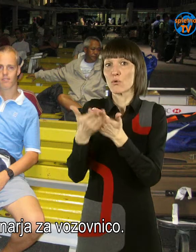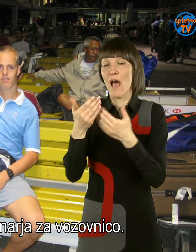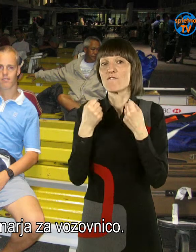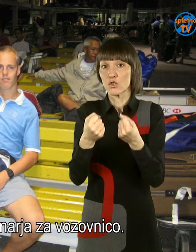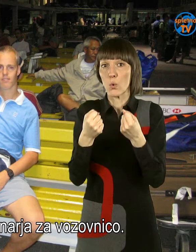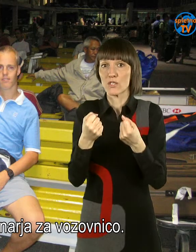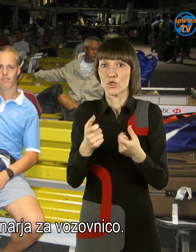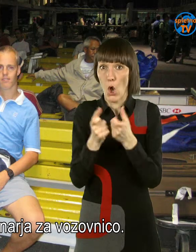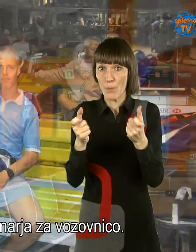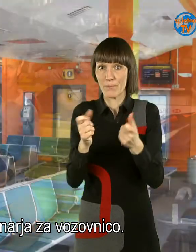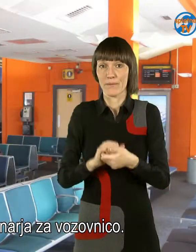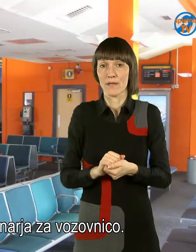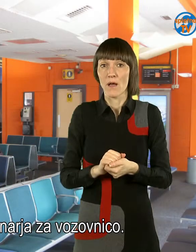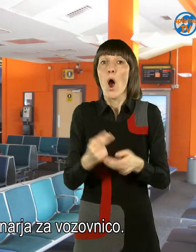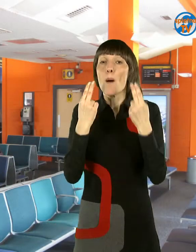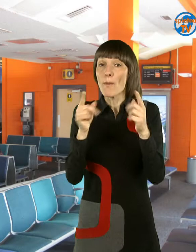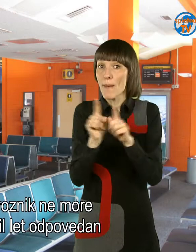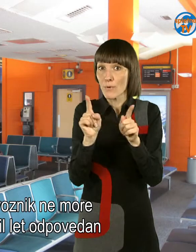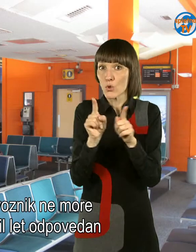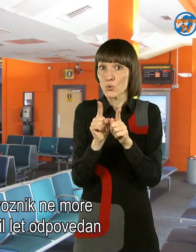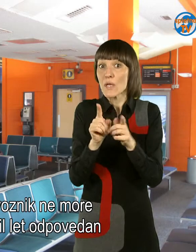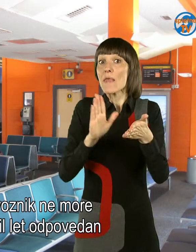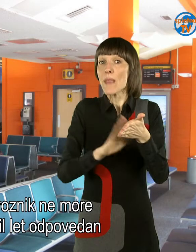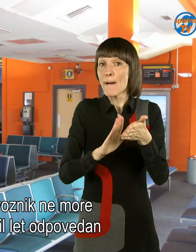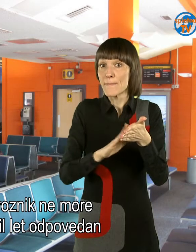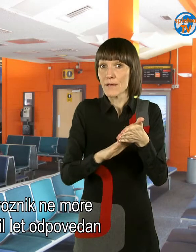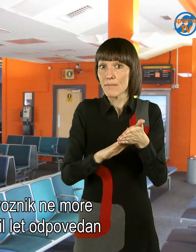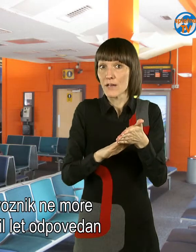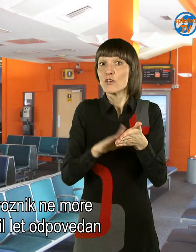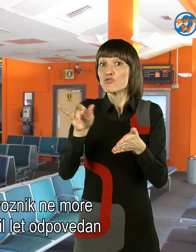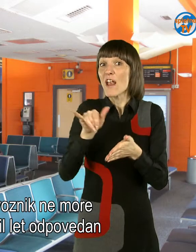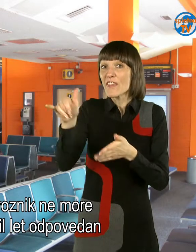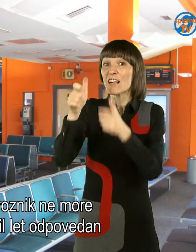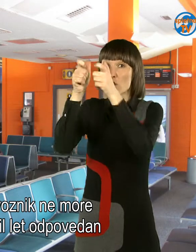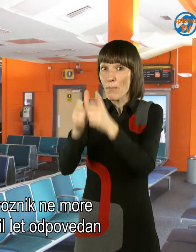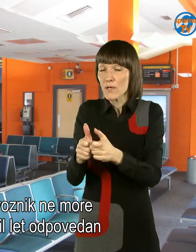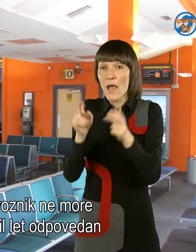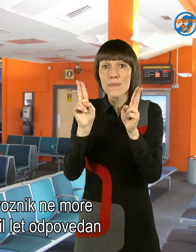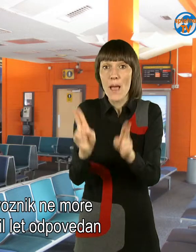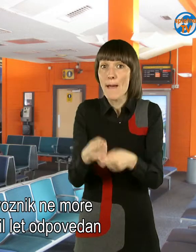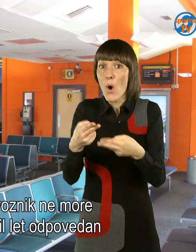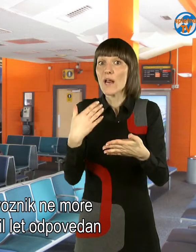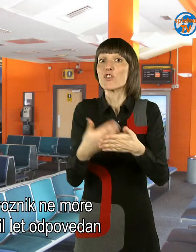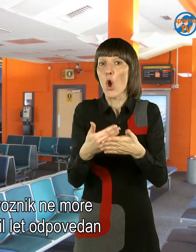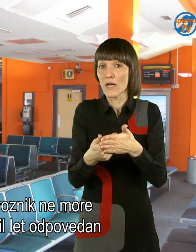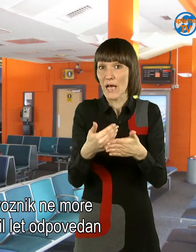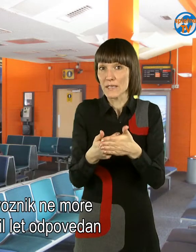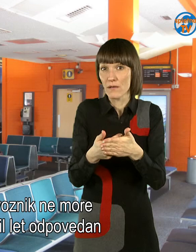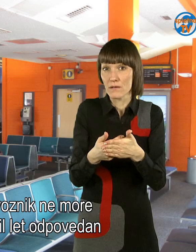denarja za vozovnico. Pomembno je tudi, da v primeru, ko letalski prevoznik ne more